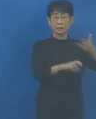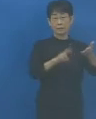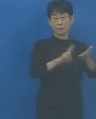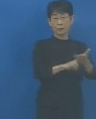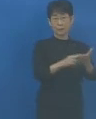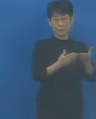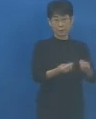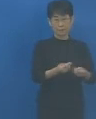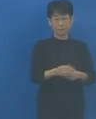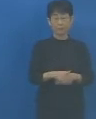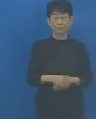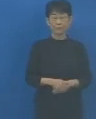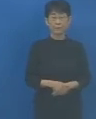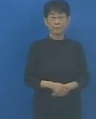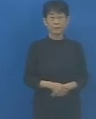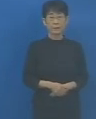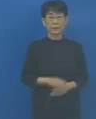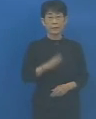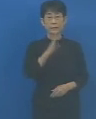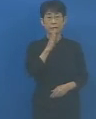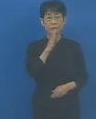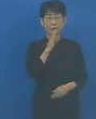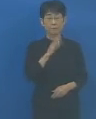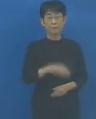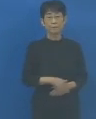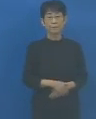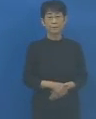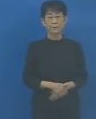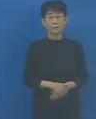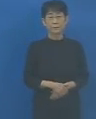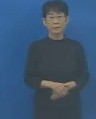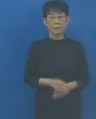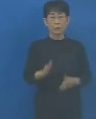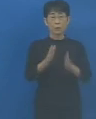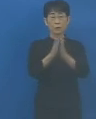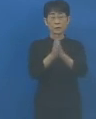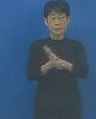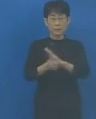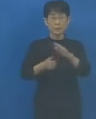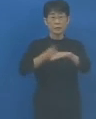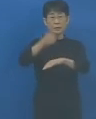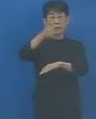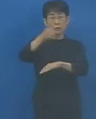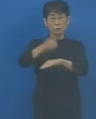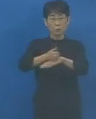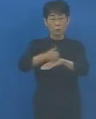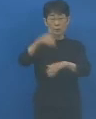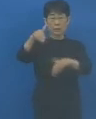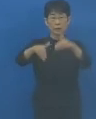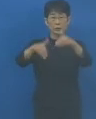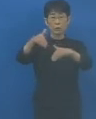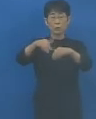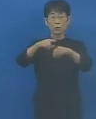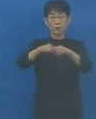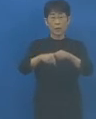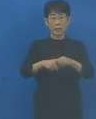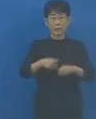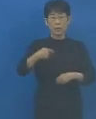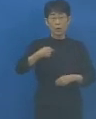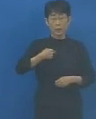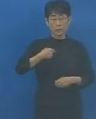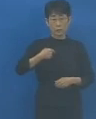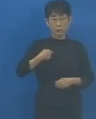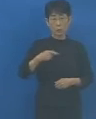。で実は、この知事会長選挙 でございますが、私もいろいろ